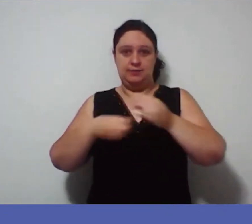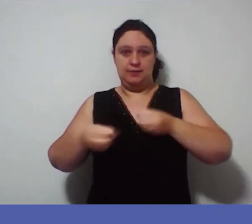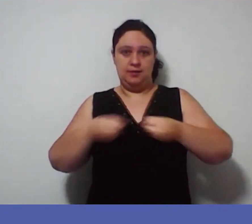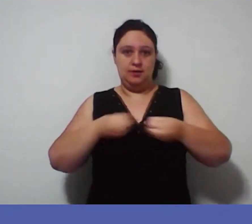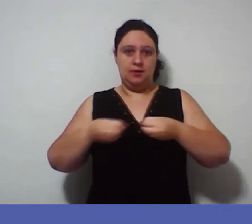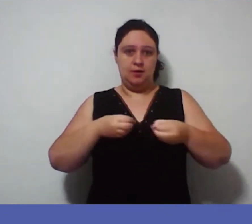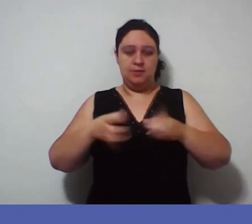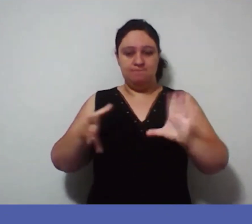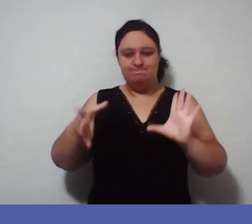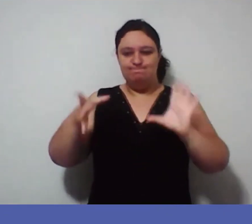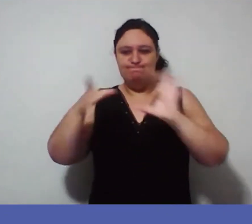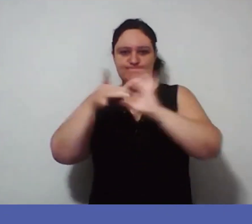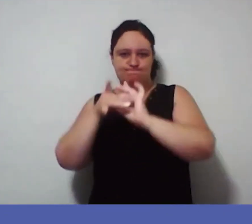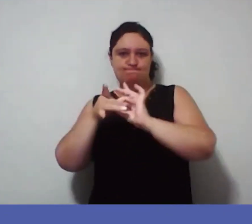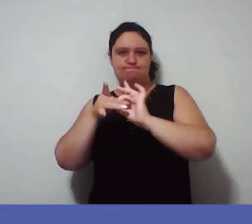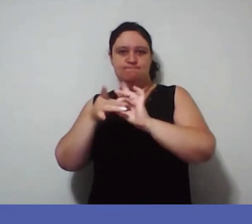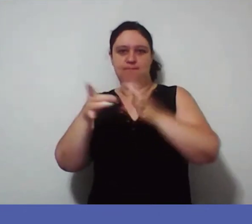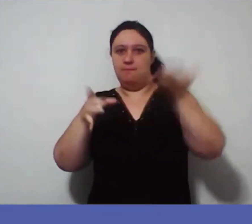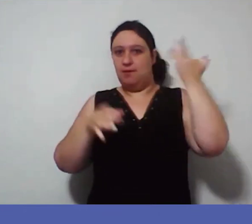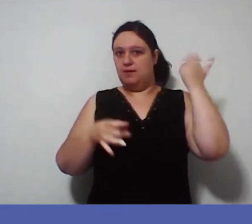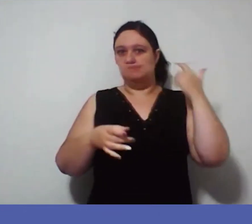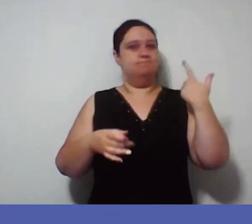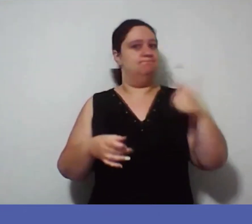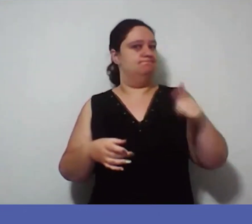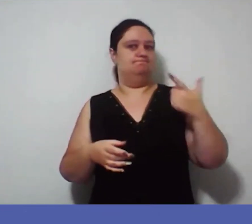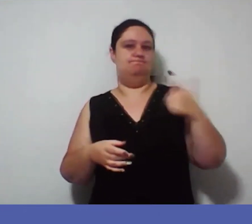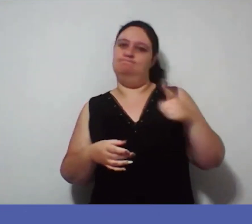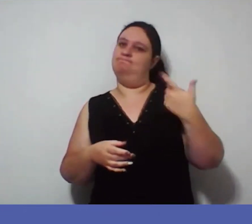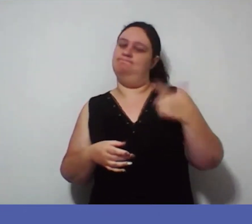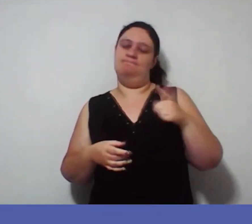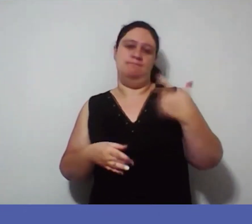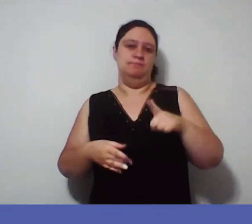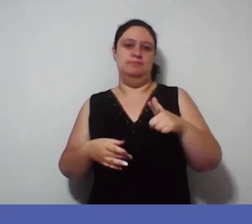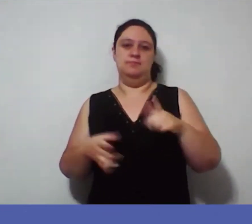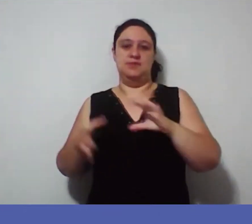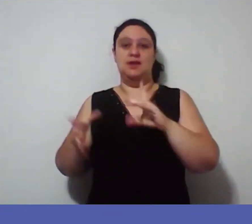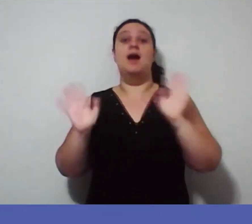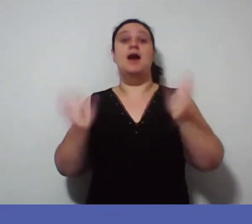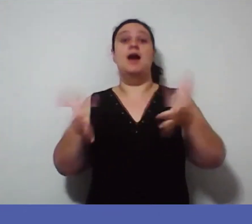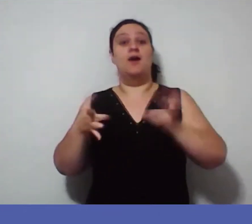jamais vista no passado. Uma unanimidade,